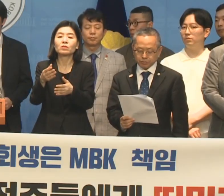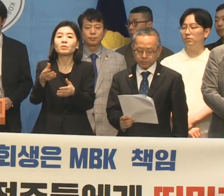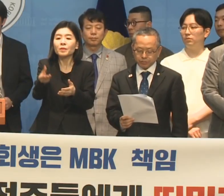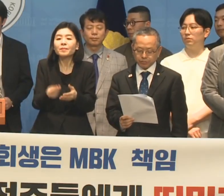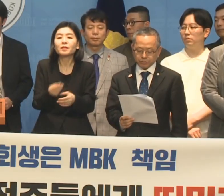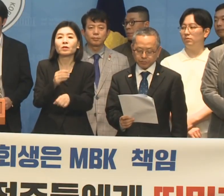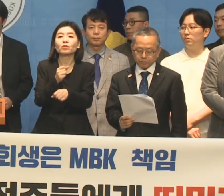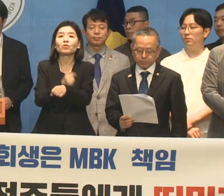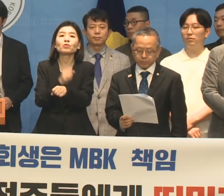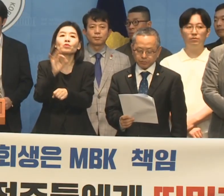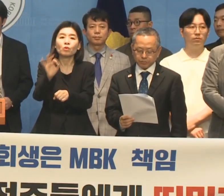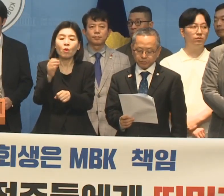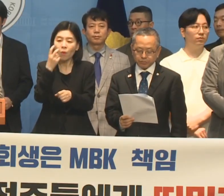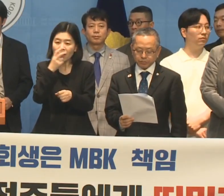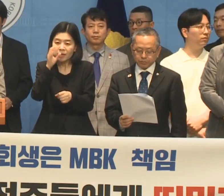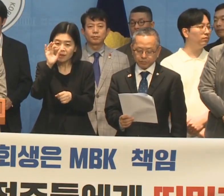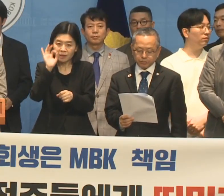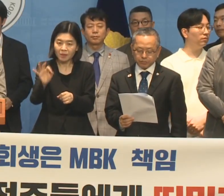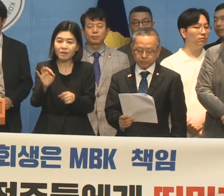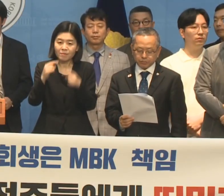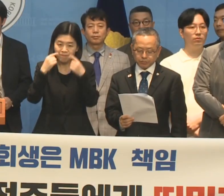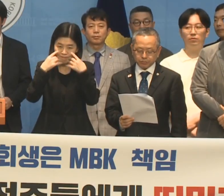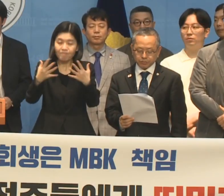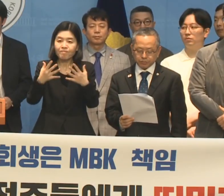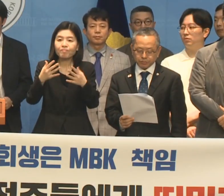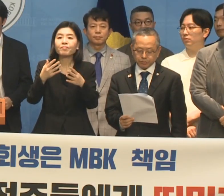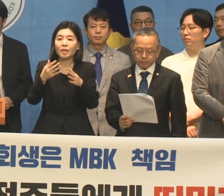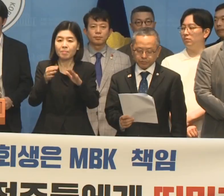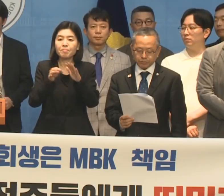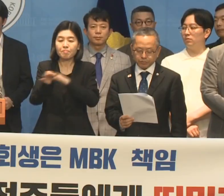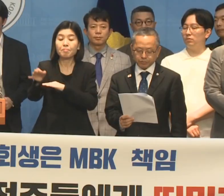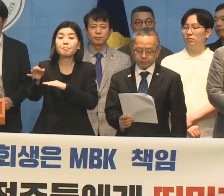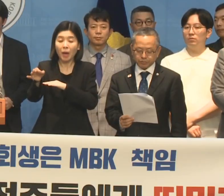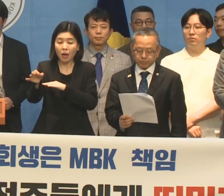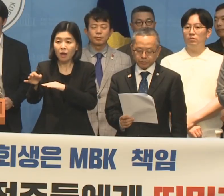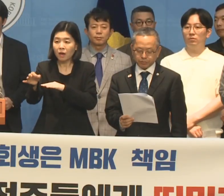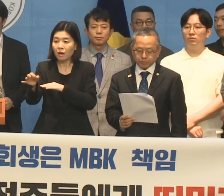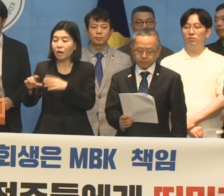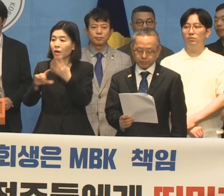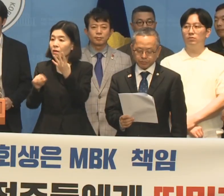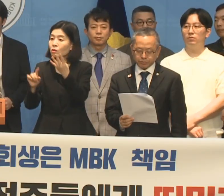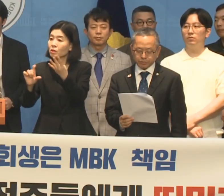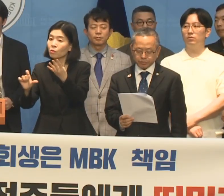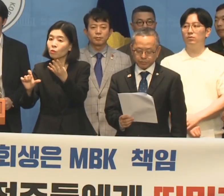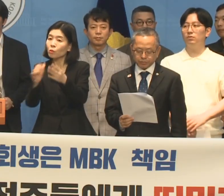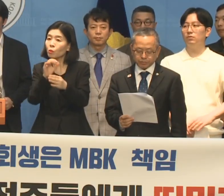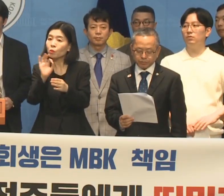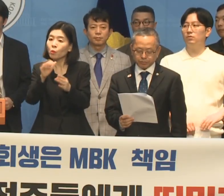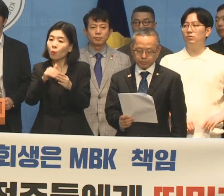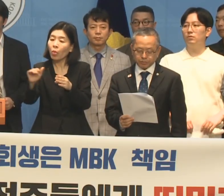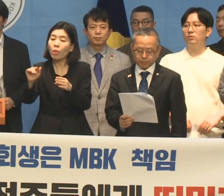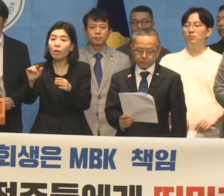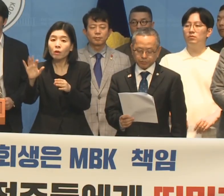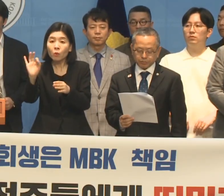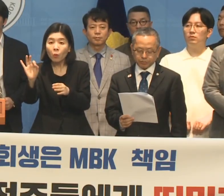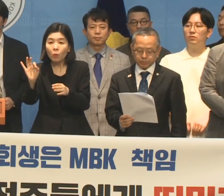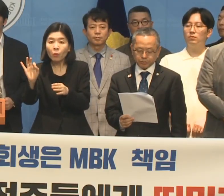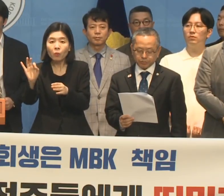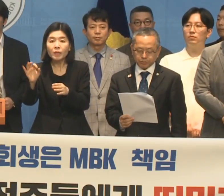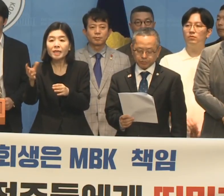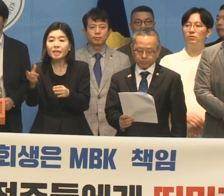관리비 등을 정확하게 납부하였으나 4월 15일까지 입금된 금액은 임대 수수료가